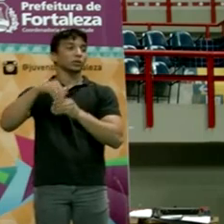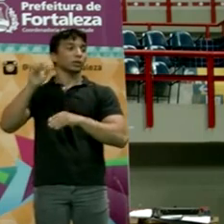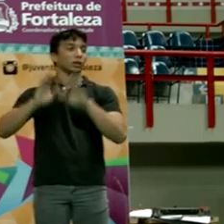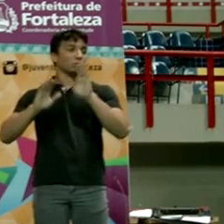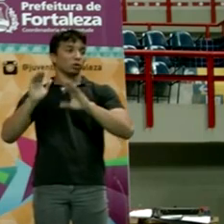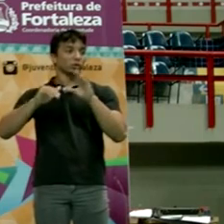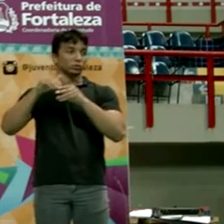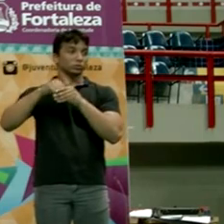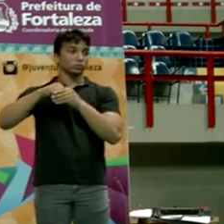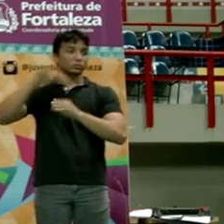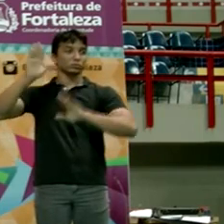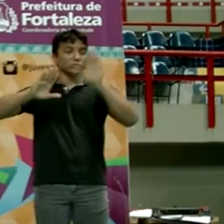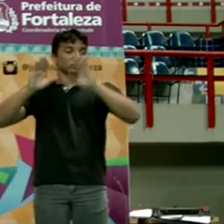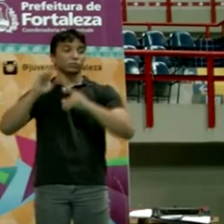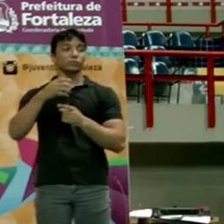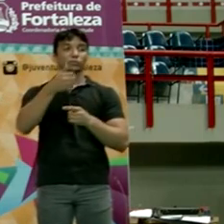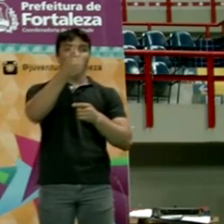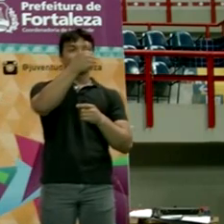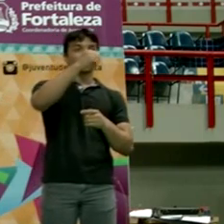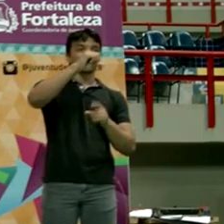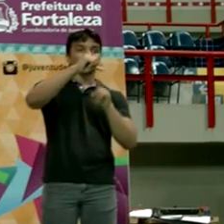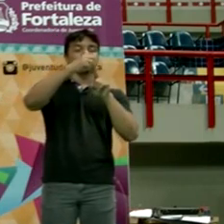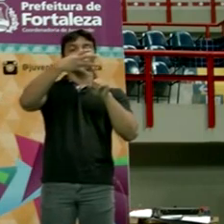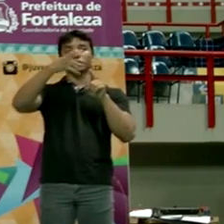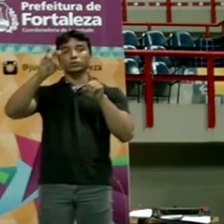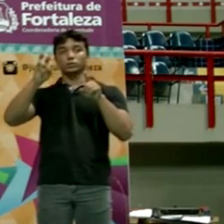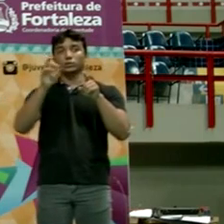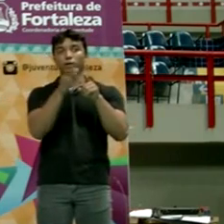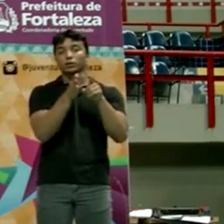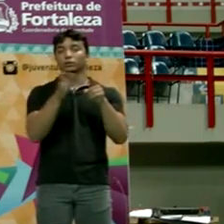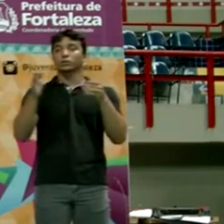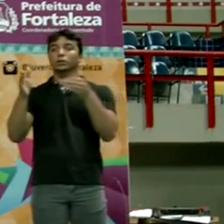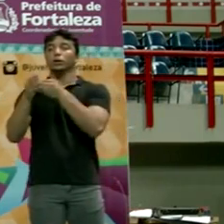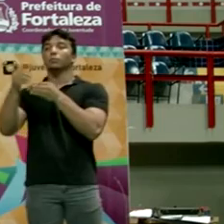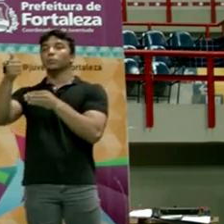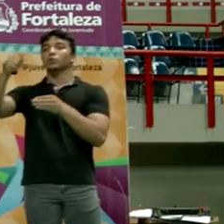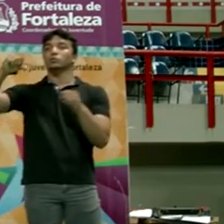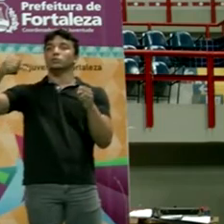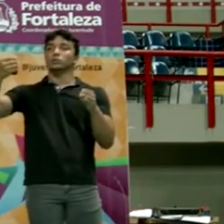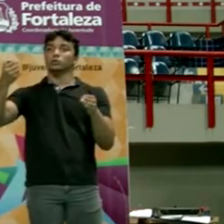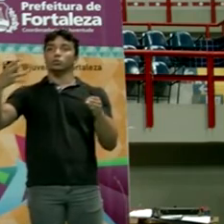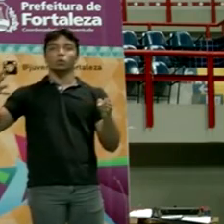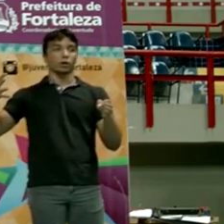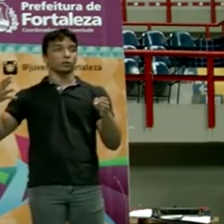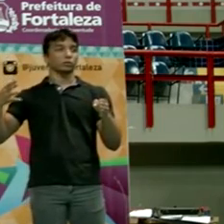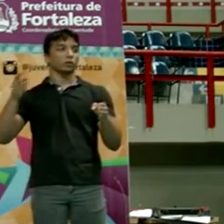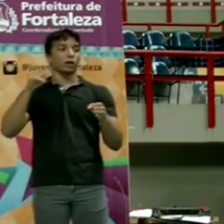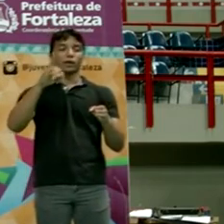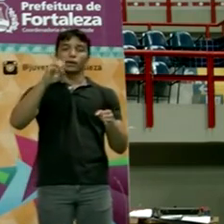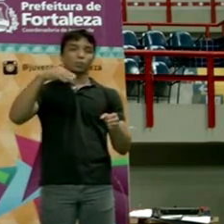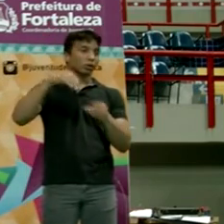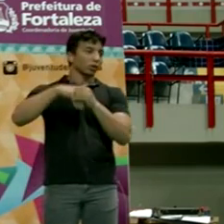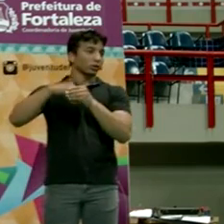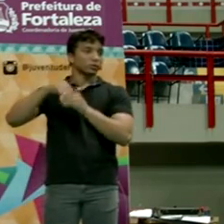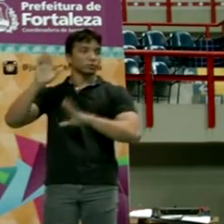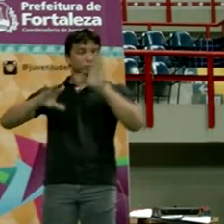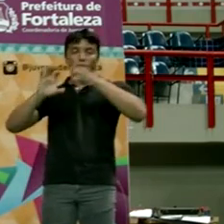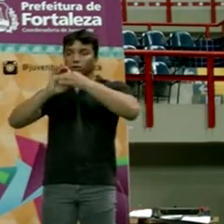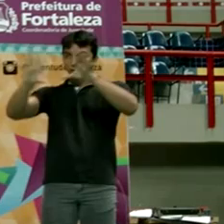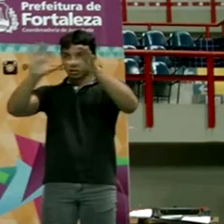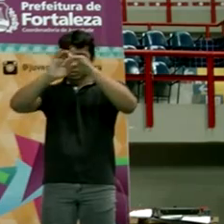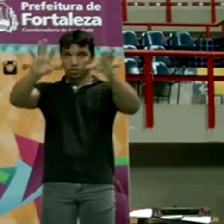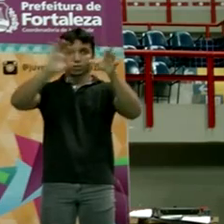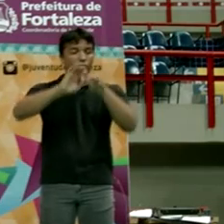democracia. Aí, de 45 a 64, o Brasil passa a ser uma democracia, com eleições